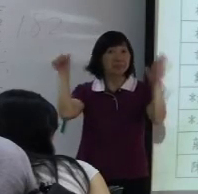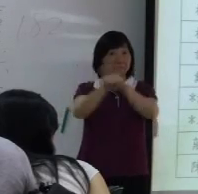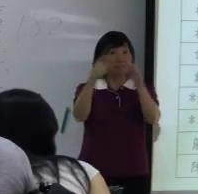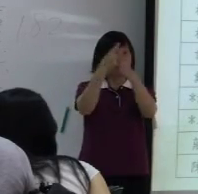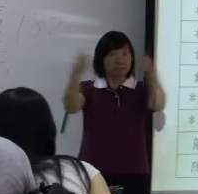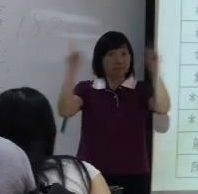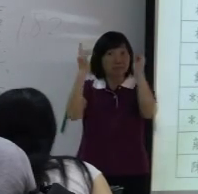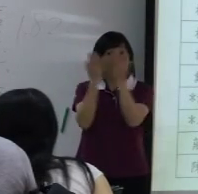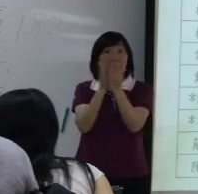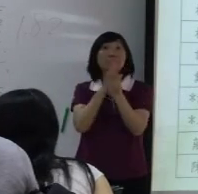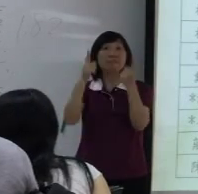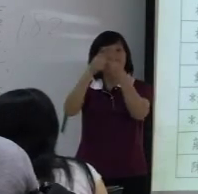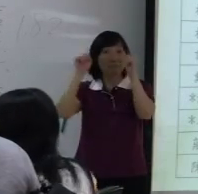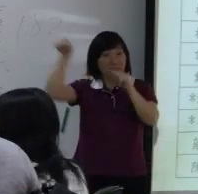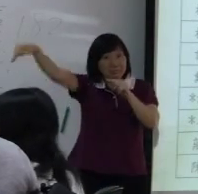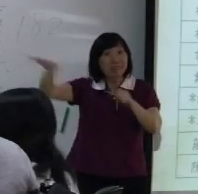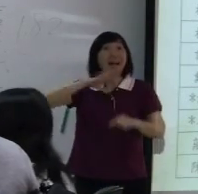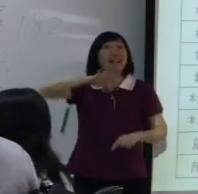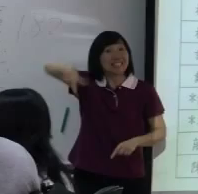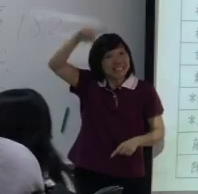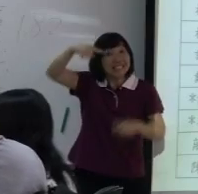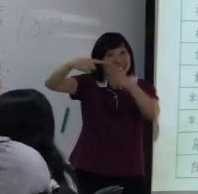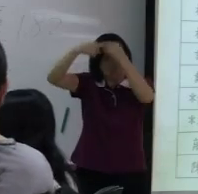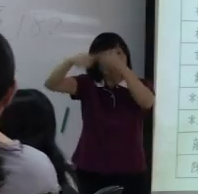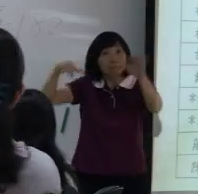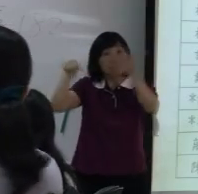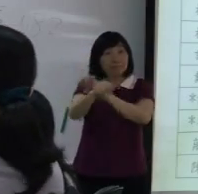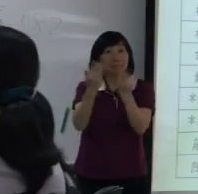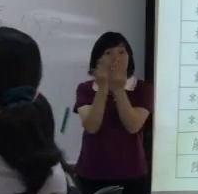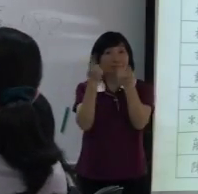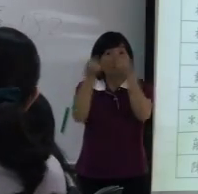的大学生，